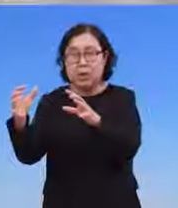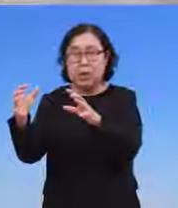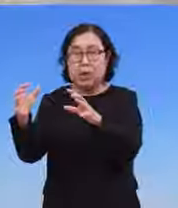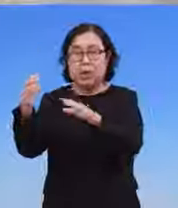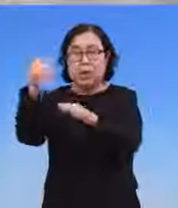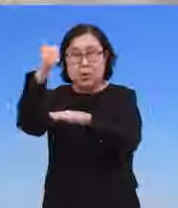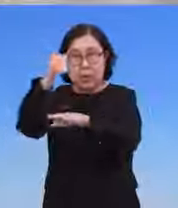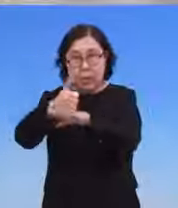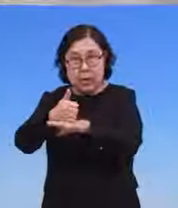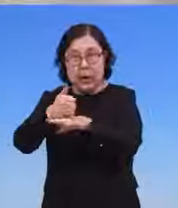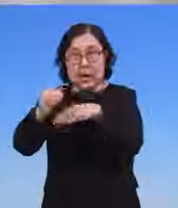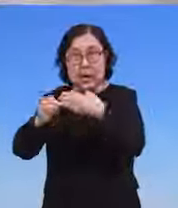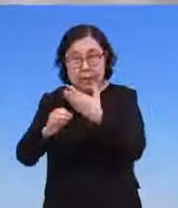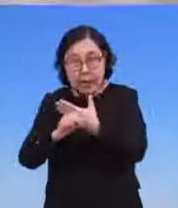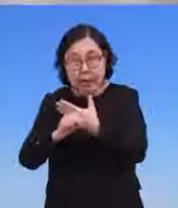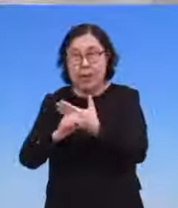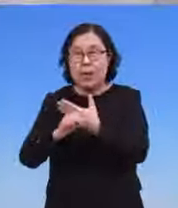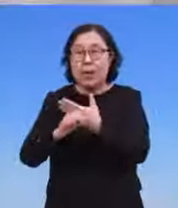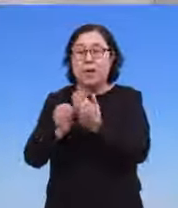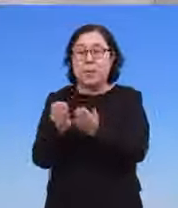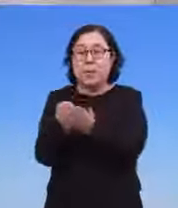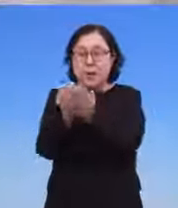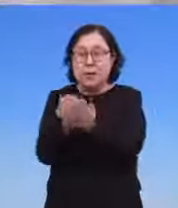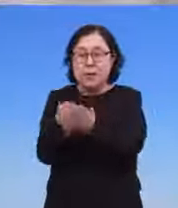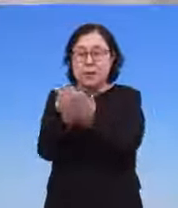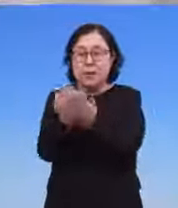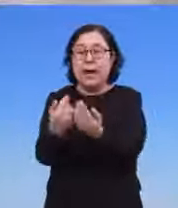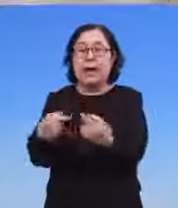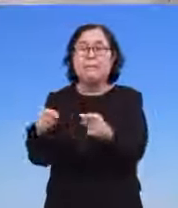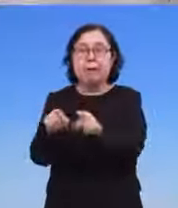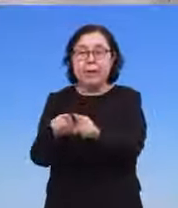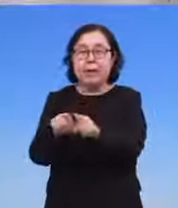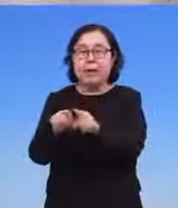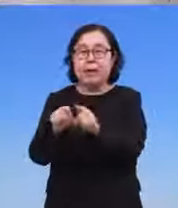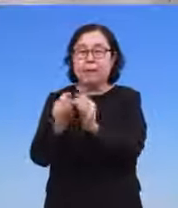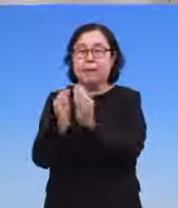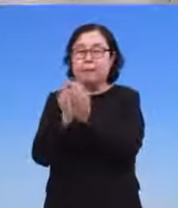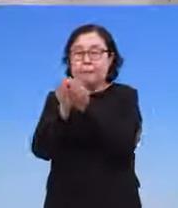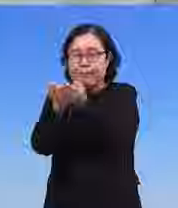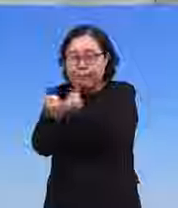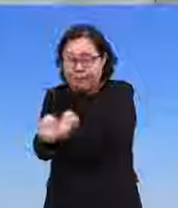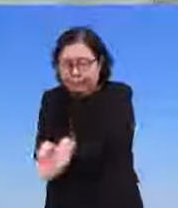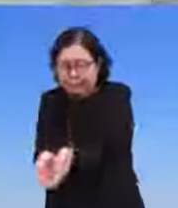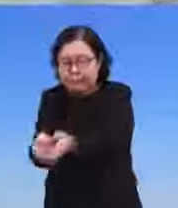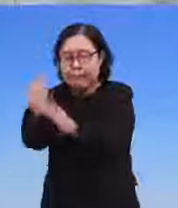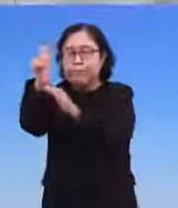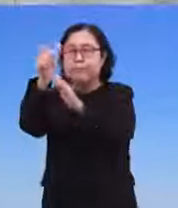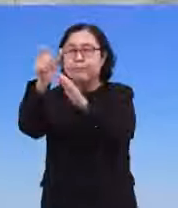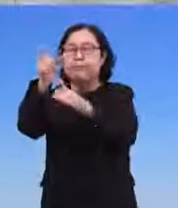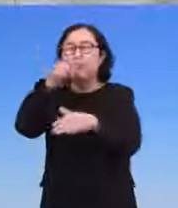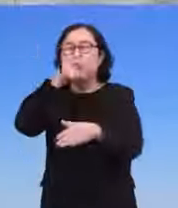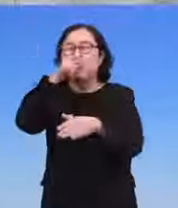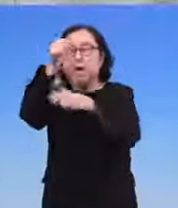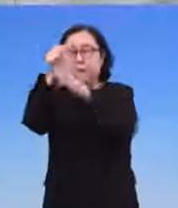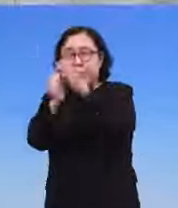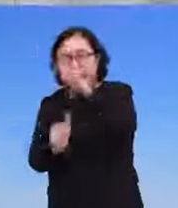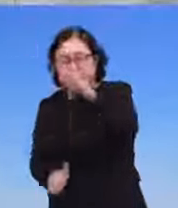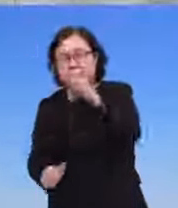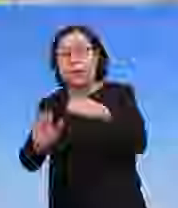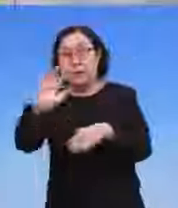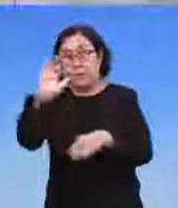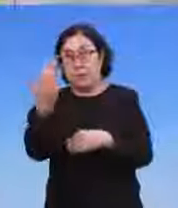배가 다 같이 깔아앉는 거예요. 그럼 모이는 그것만 피하고 깔아앉는 거 아니잖아요. 이런 두려움이